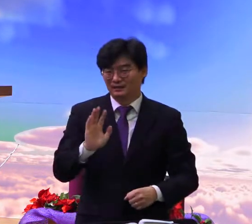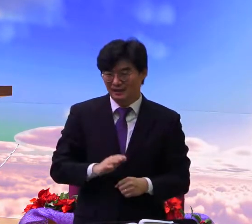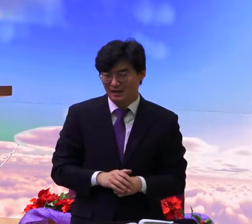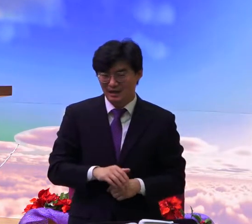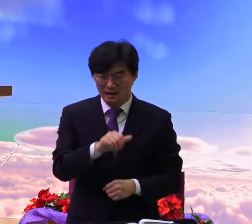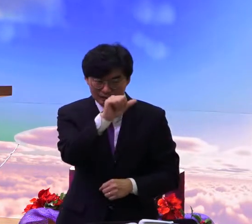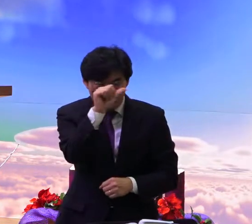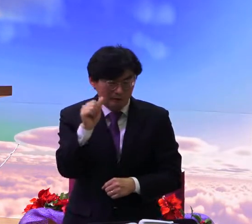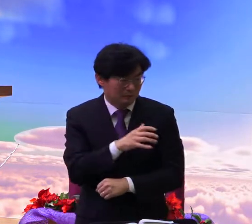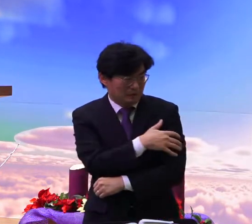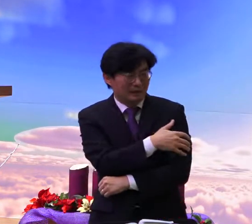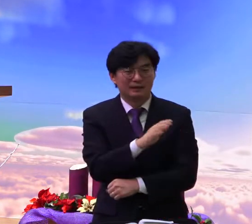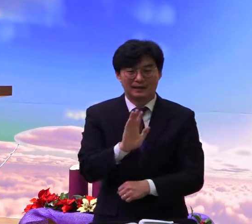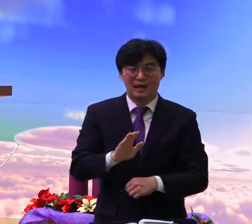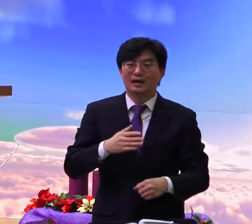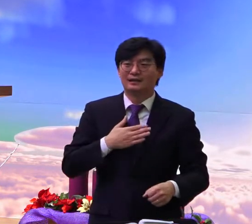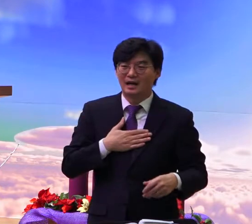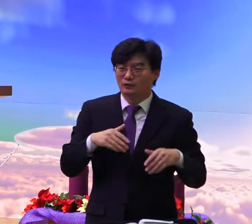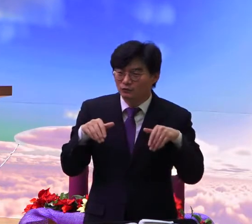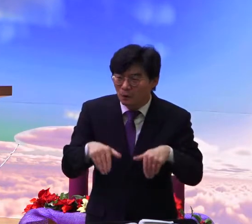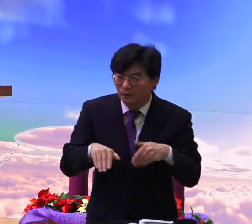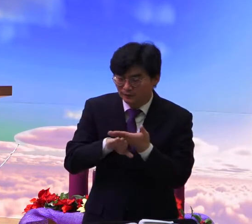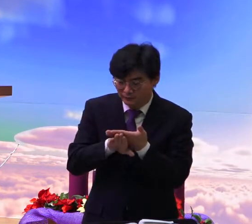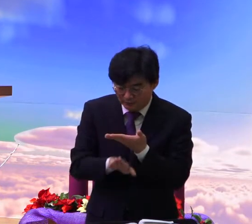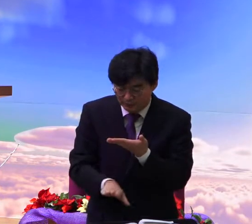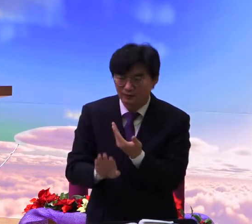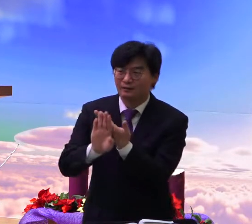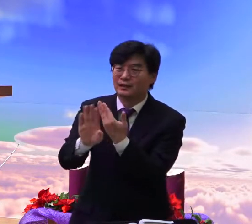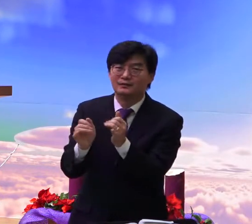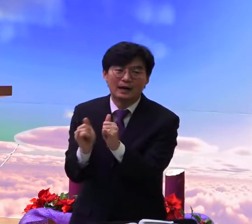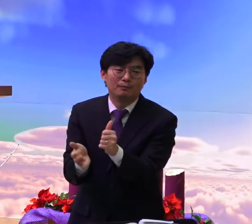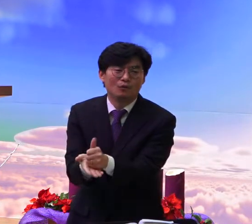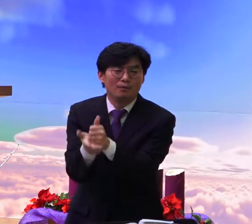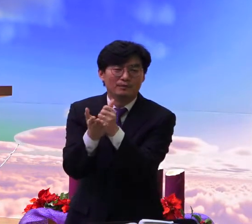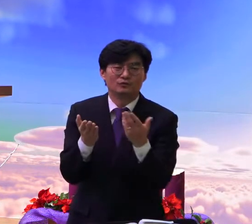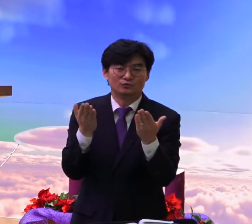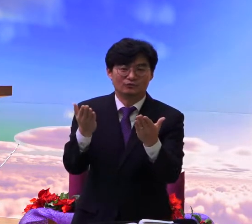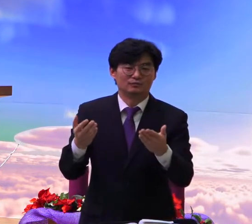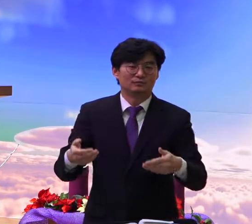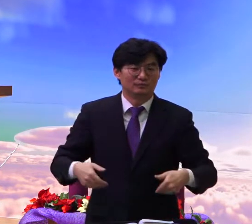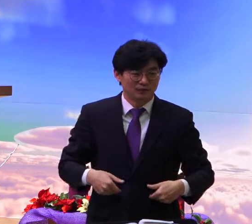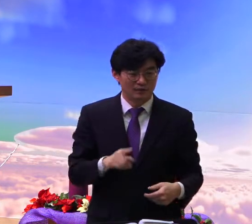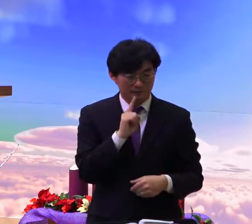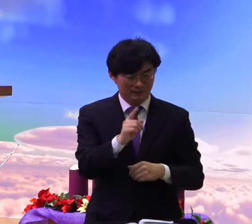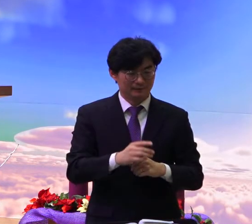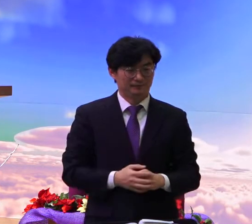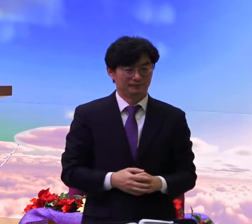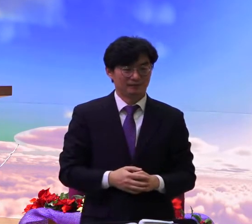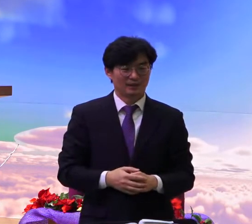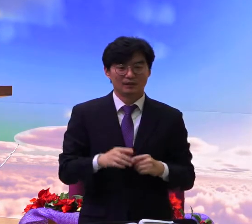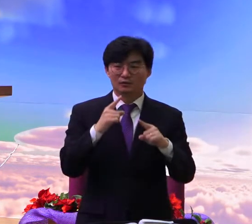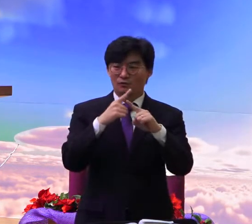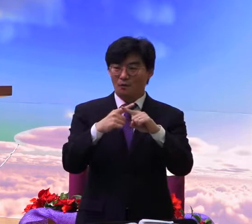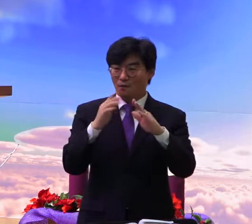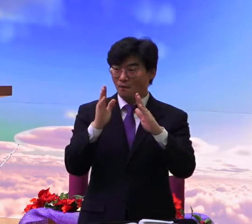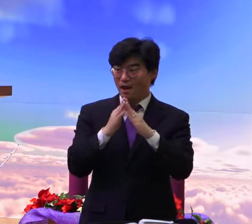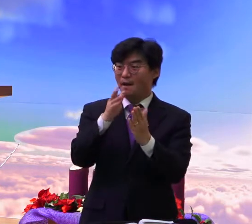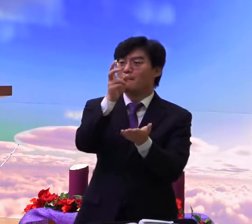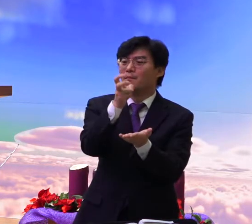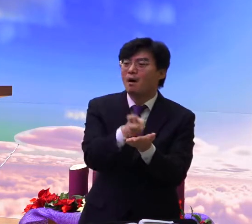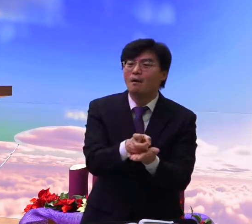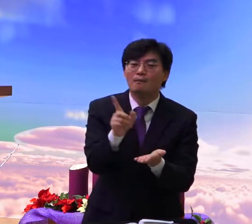자리에 들어가서 다른 사람들을 섬기는 종의 자세를 가져야 합니다. 그것이 교회의